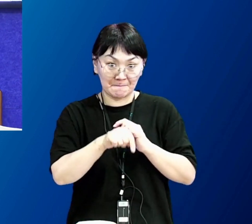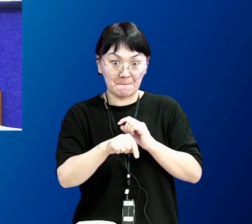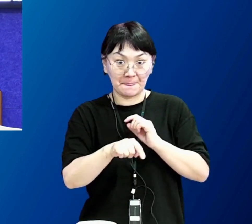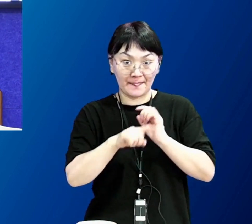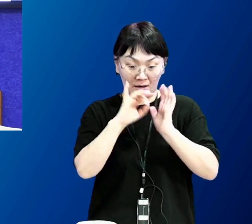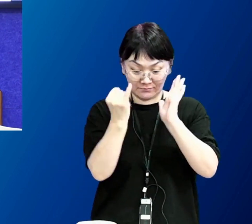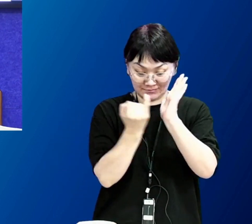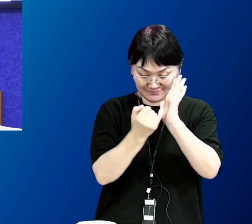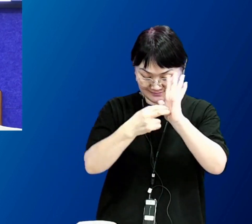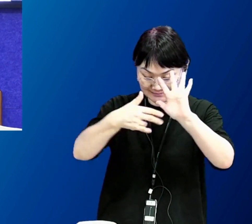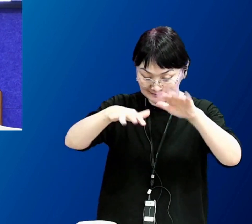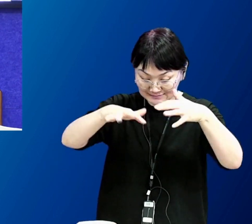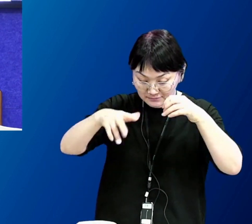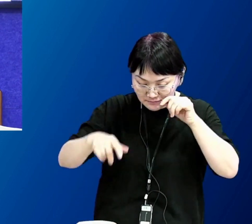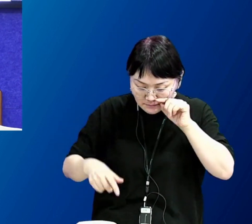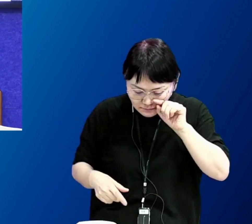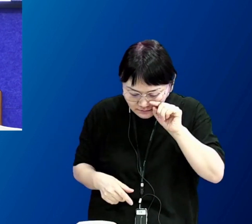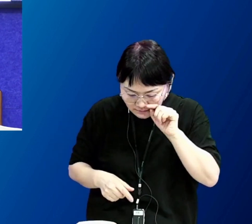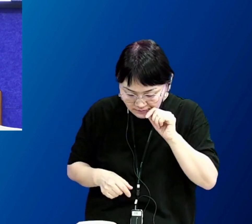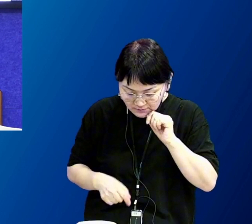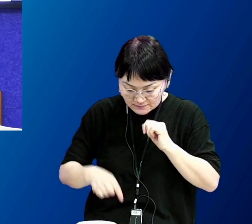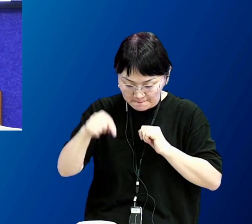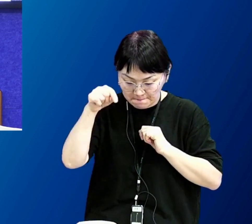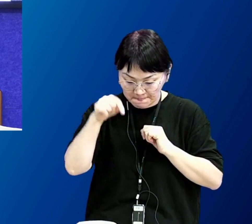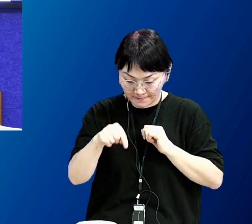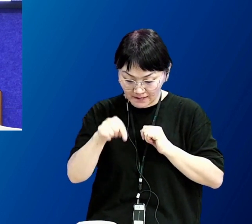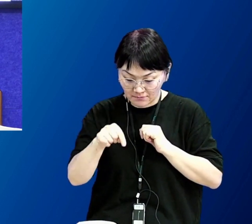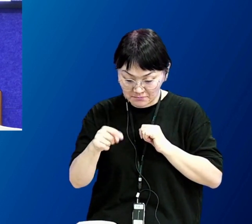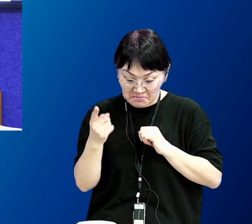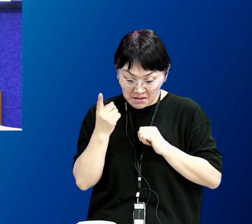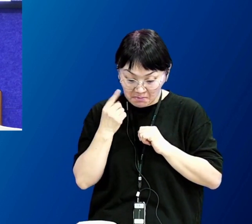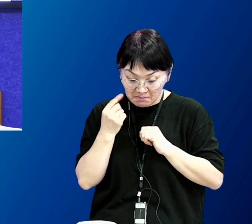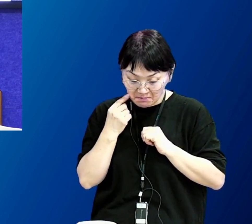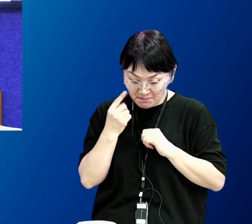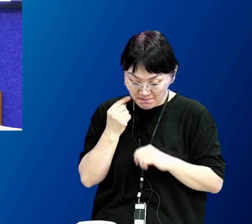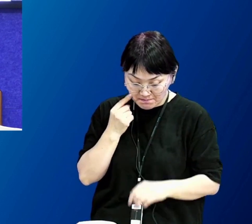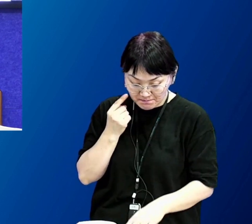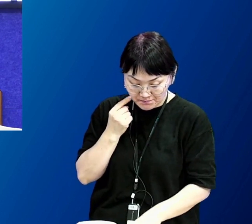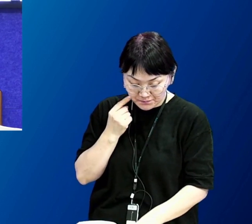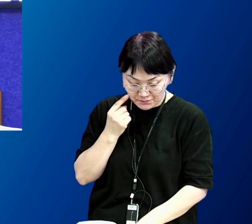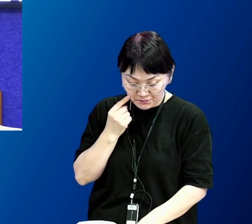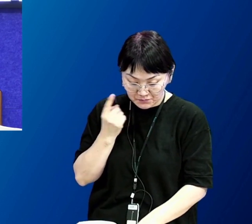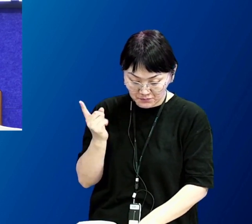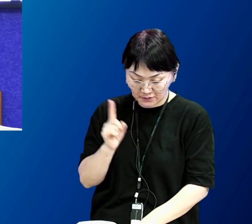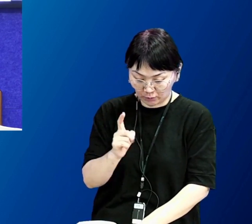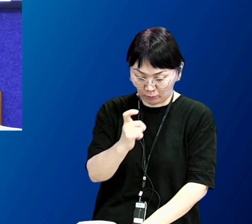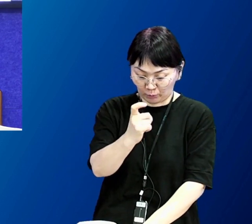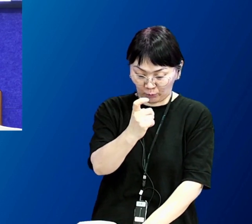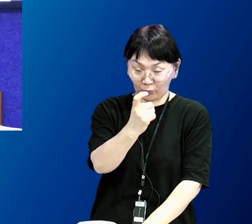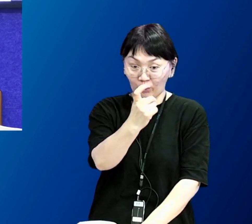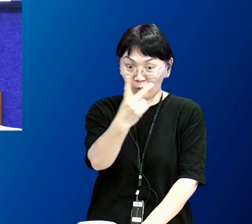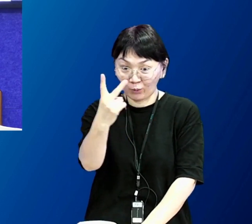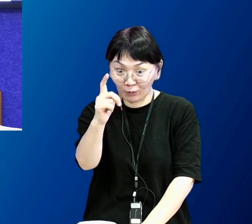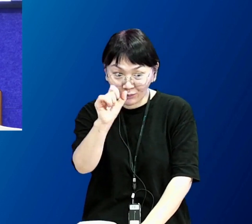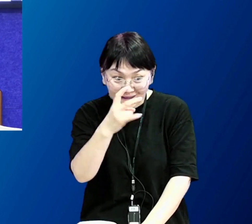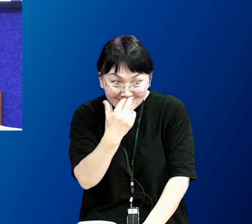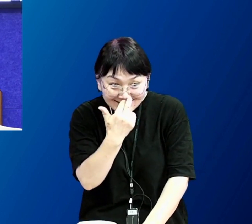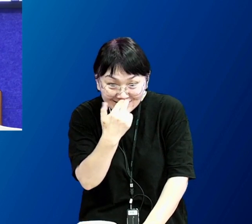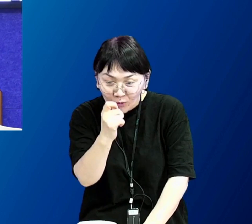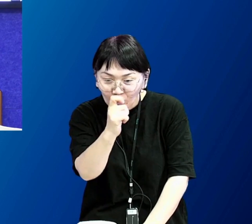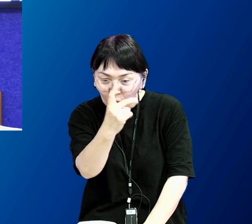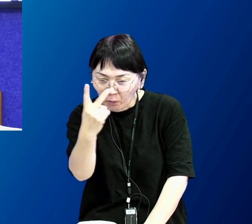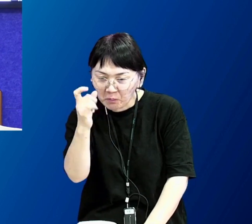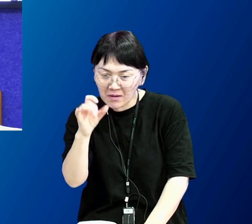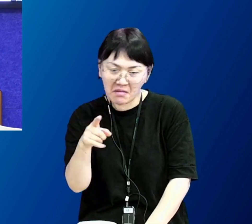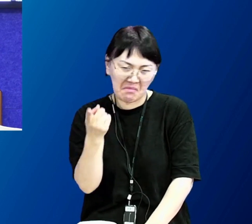15 дээр ингэж бичсэн баг. Тэгтэл нөгөө хүүхэн энэ Библиэлд хүүхэн гэж бичсэн байгаа шүү. Нэг хүн